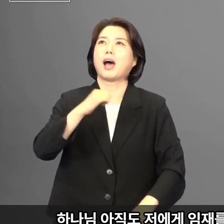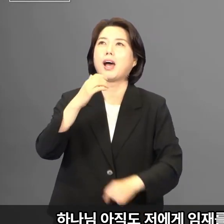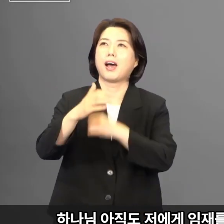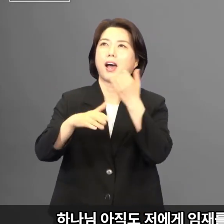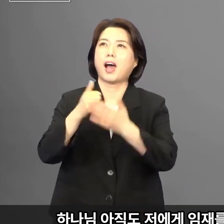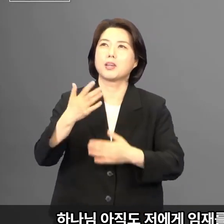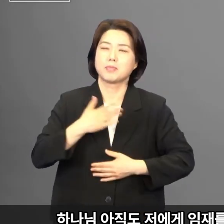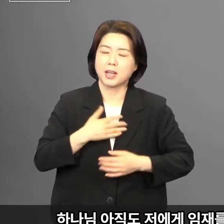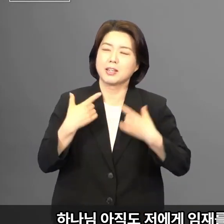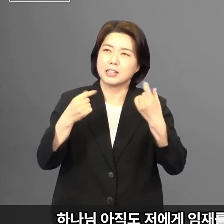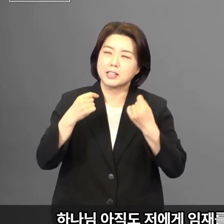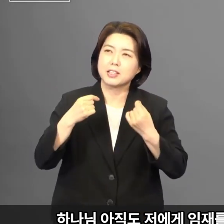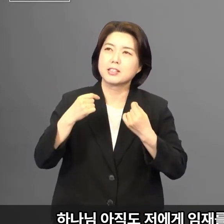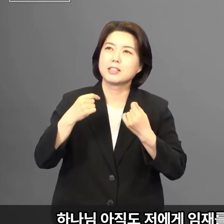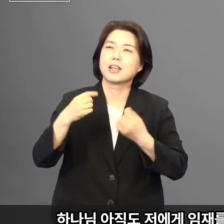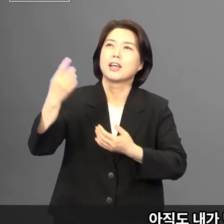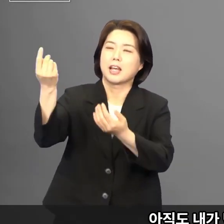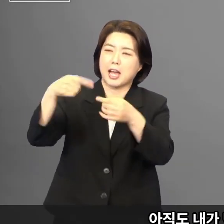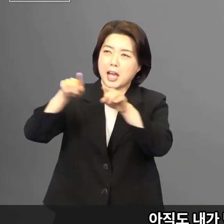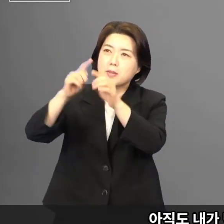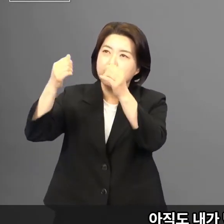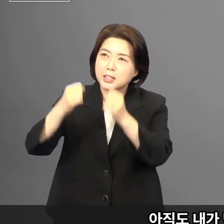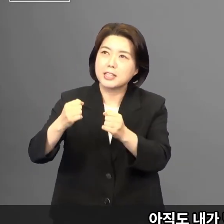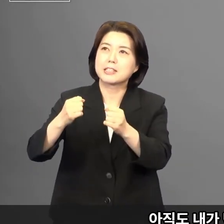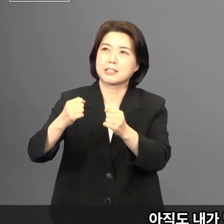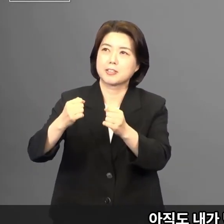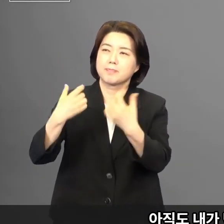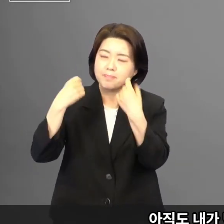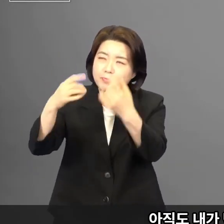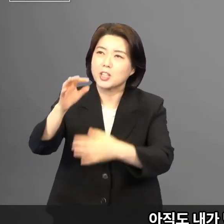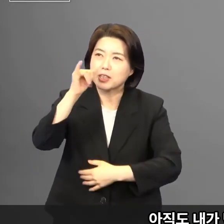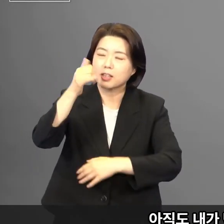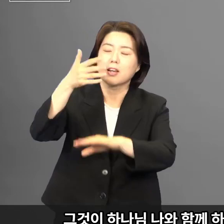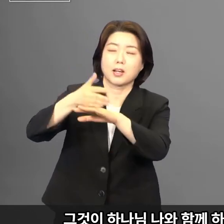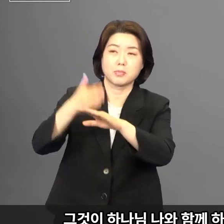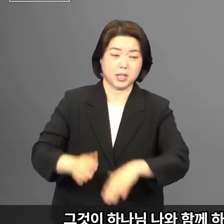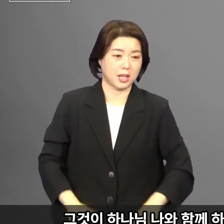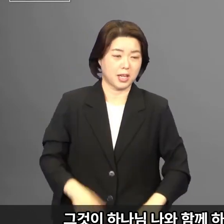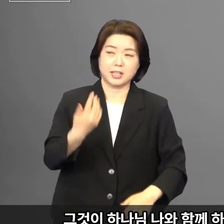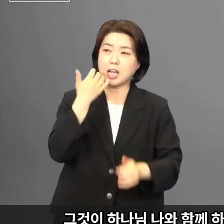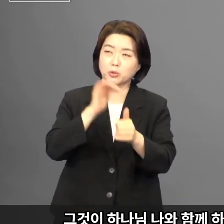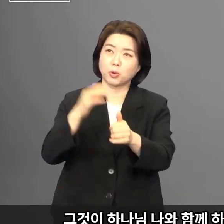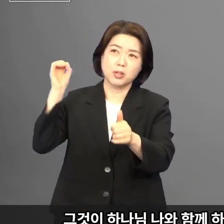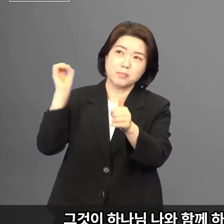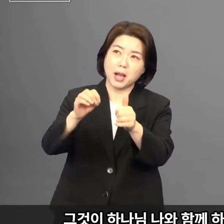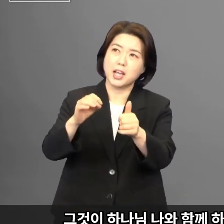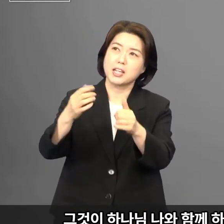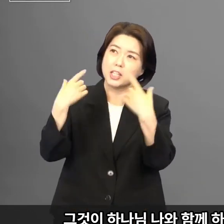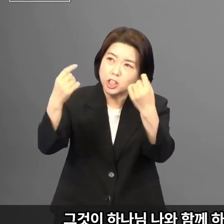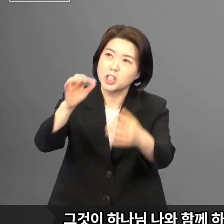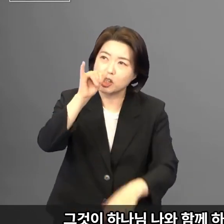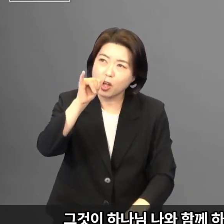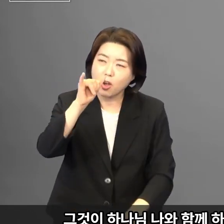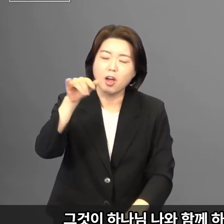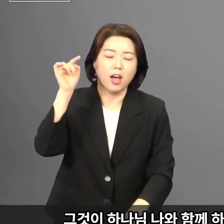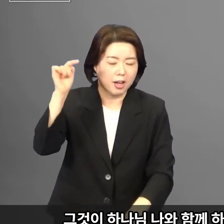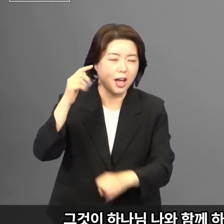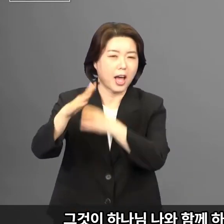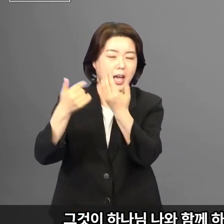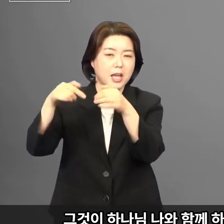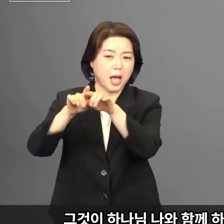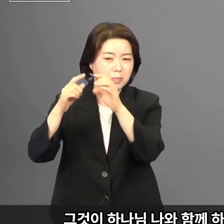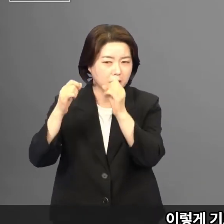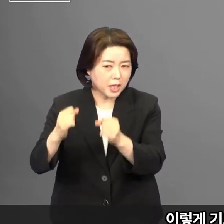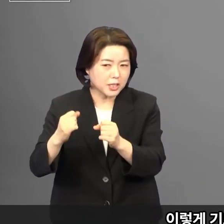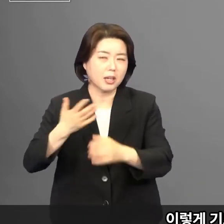거두어 주지 않으시니 감사합니다. 아직도 내가 박해를 받고 있으니 그것이 하나님 나와 함께 하고 있음을